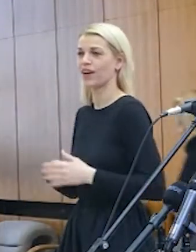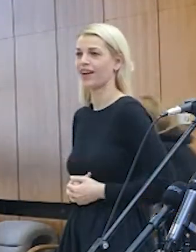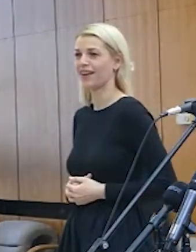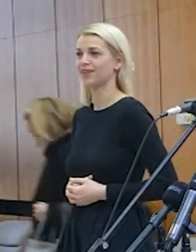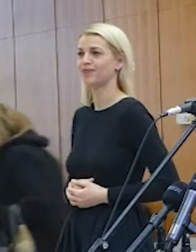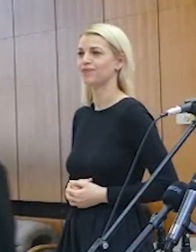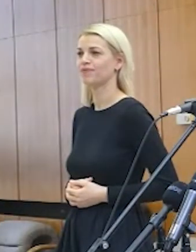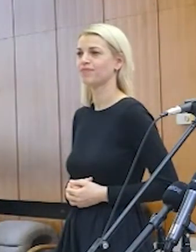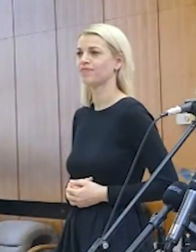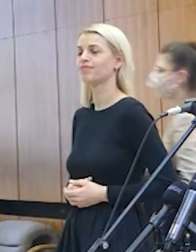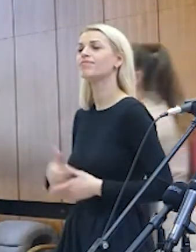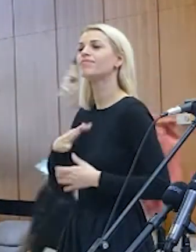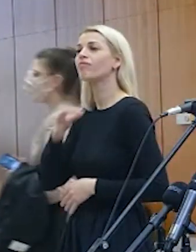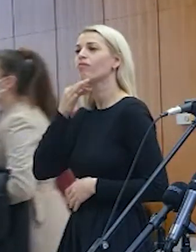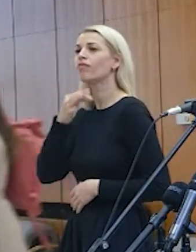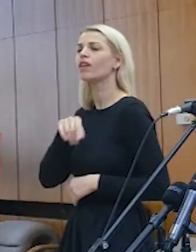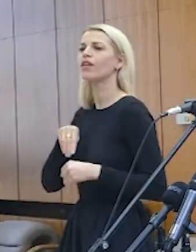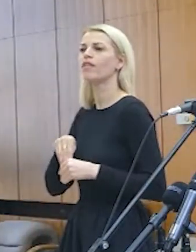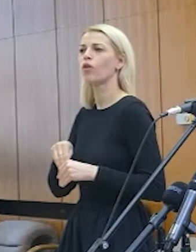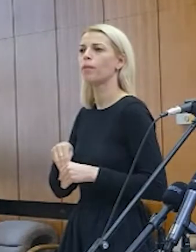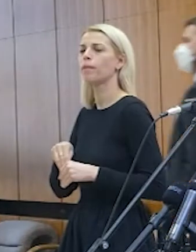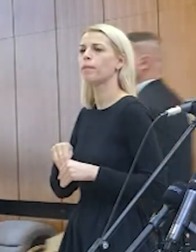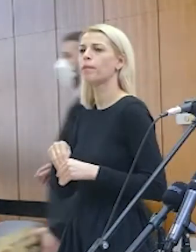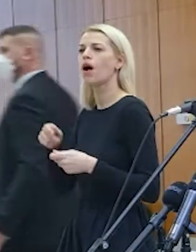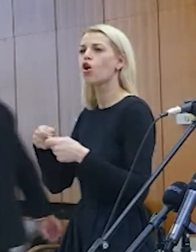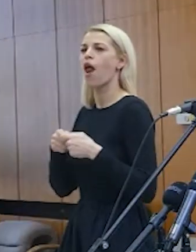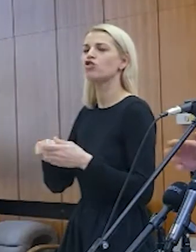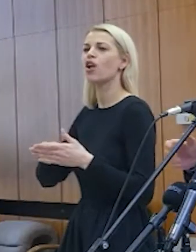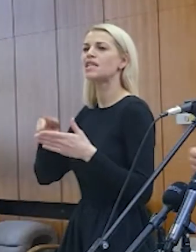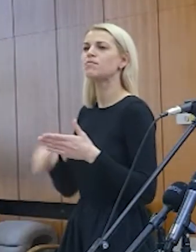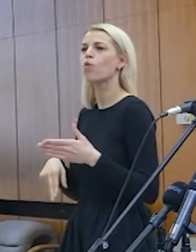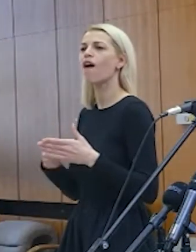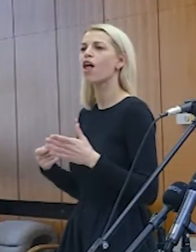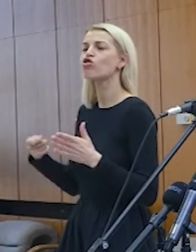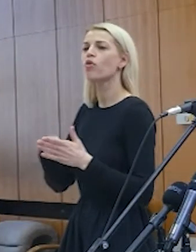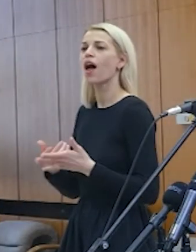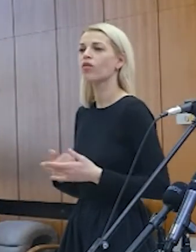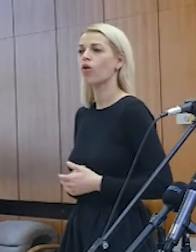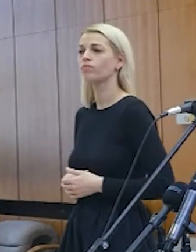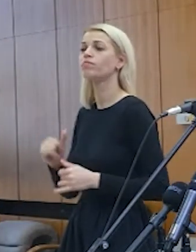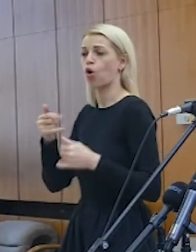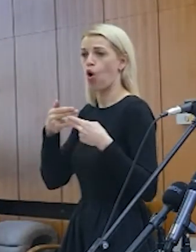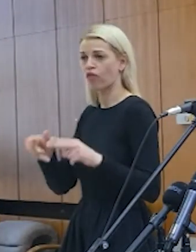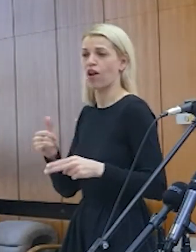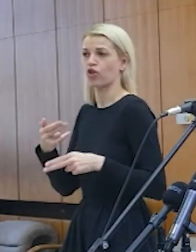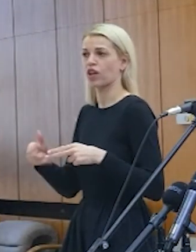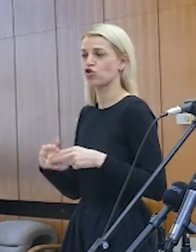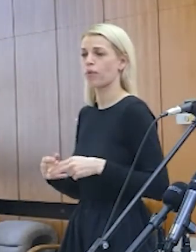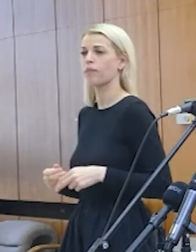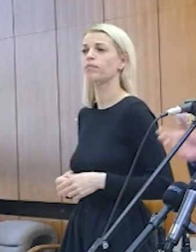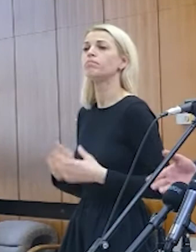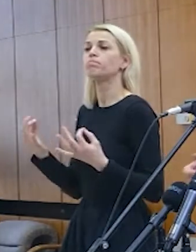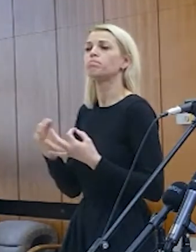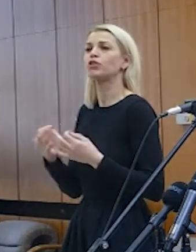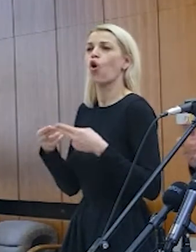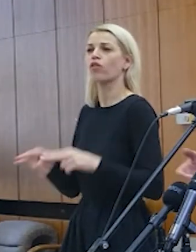sme mohli, ako to vyzerá s dodatkom ku koaličnej zmluve? Pôvodne sa hovorilo, že by sa to nezmalo doriešiť. Je to otvorené, ešte to riešime. Ďalšiu otázku. Kvôli čomu je to teraz